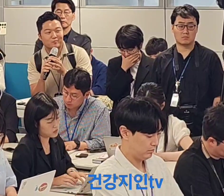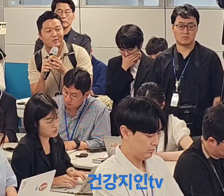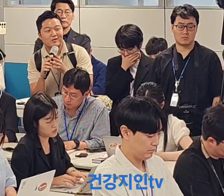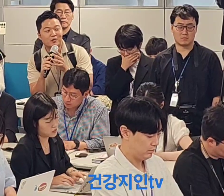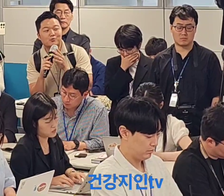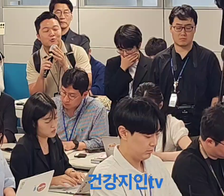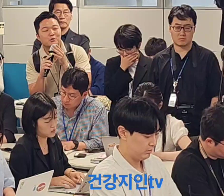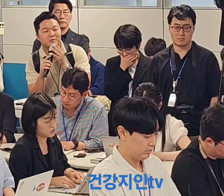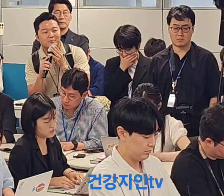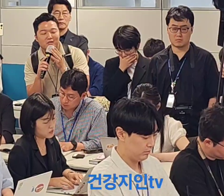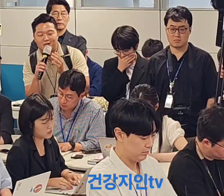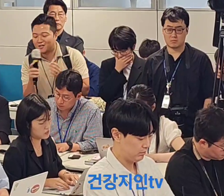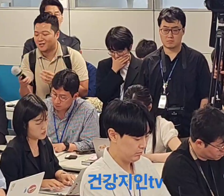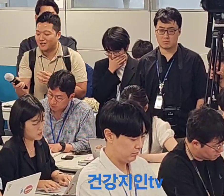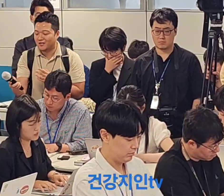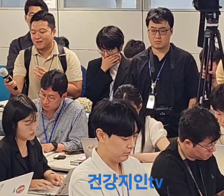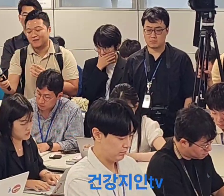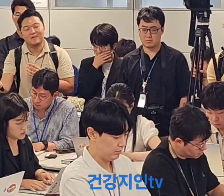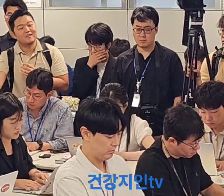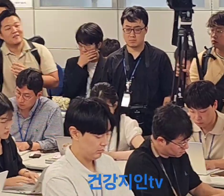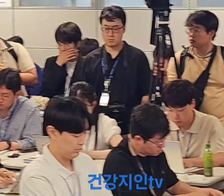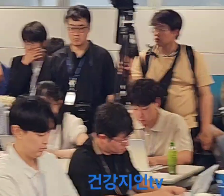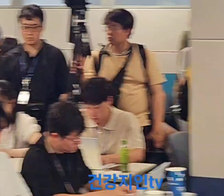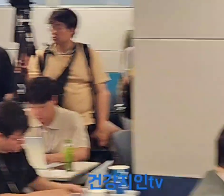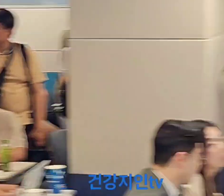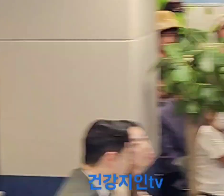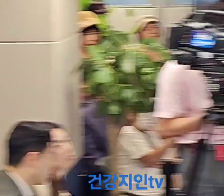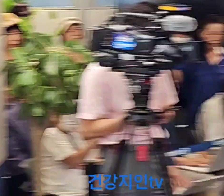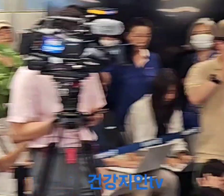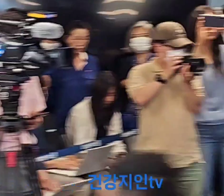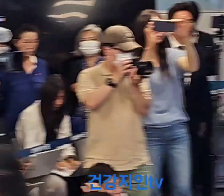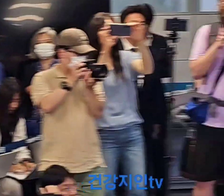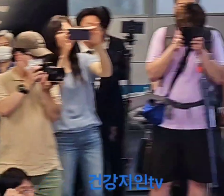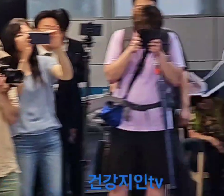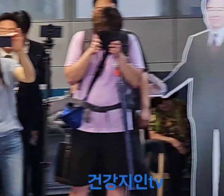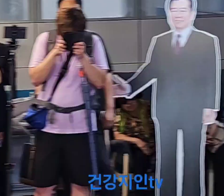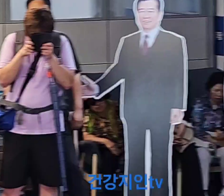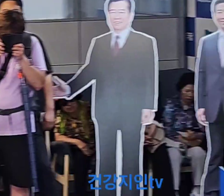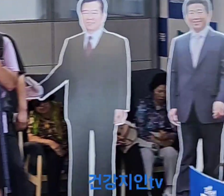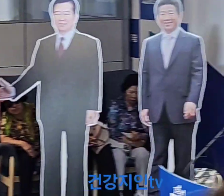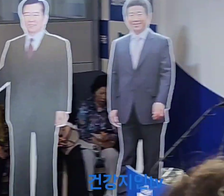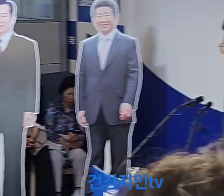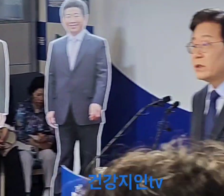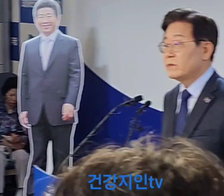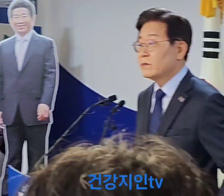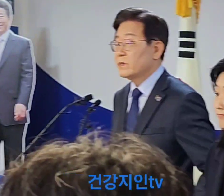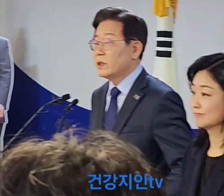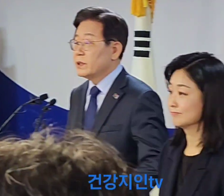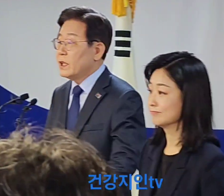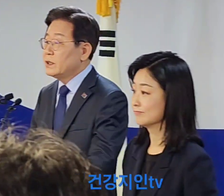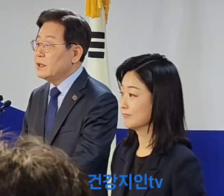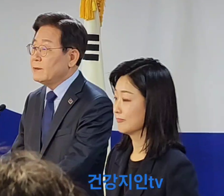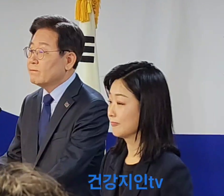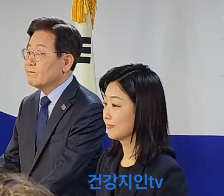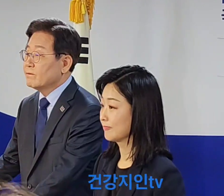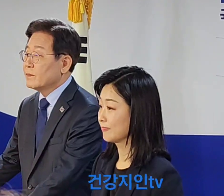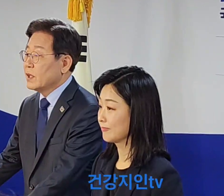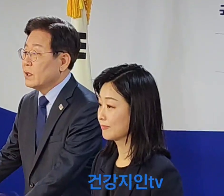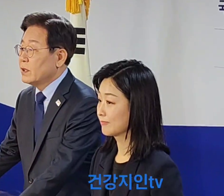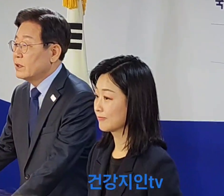있으신지 좀 여쭙고 싶습니다. 네, 좋은 질문 감사드립니다. 그